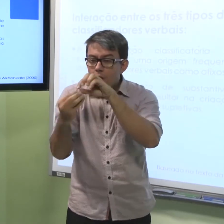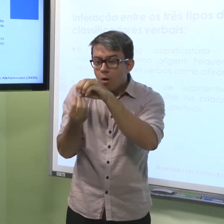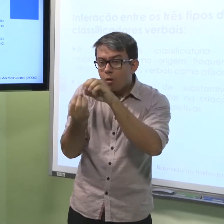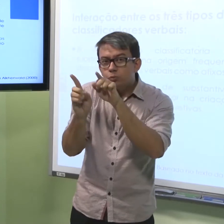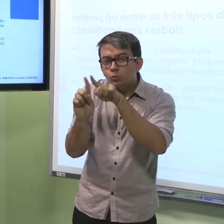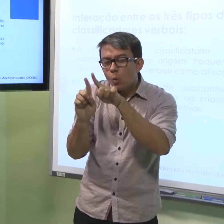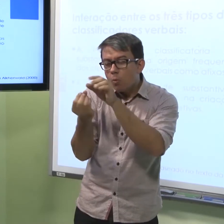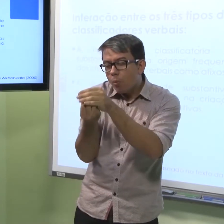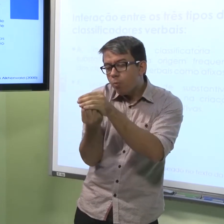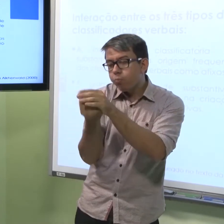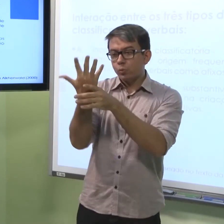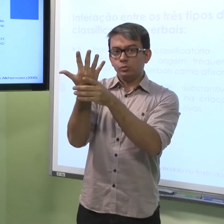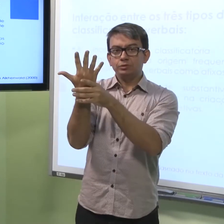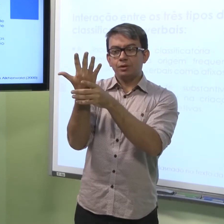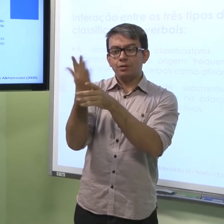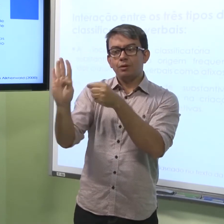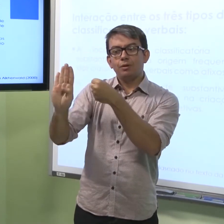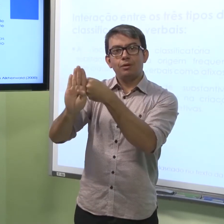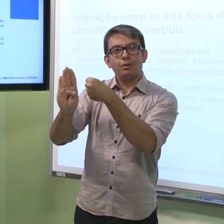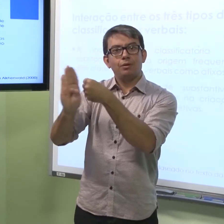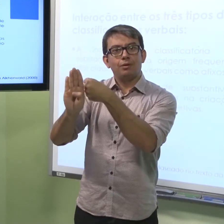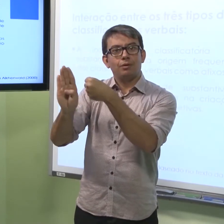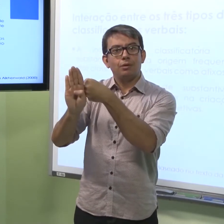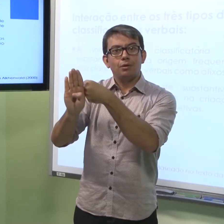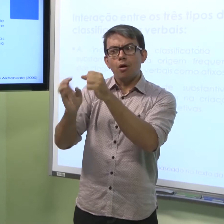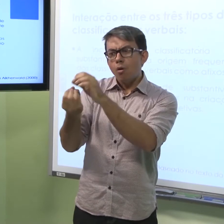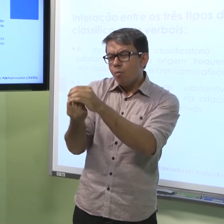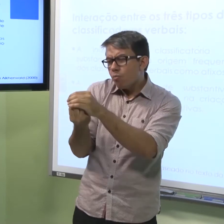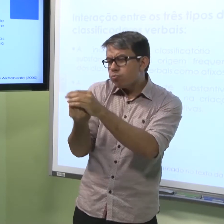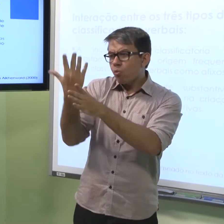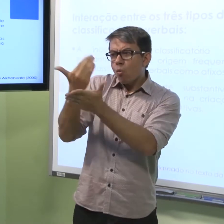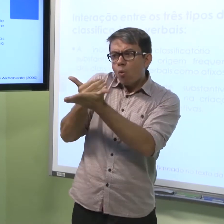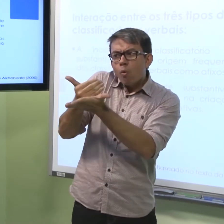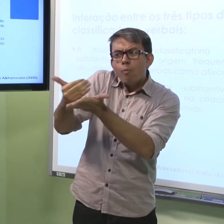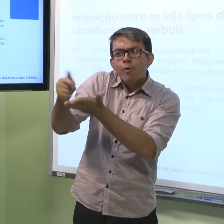ele dá origem a um substantivo.